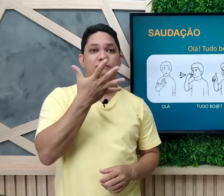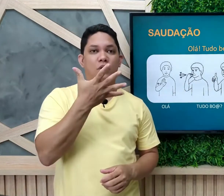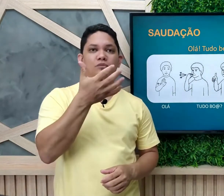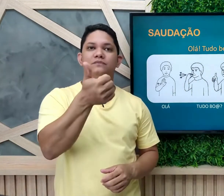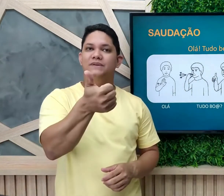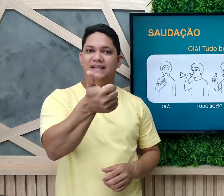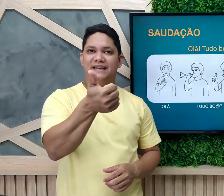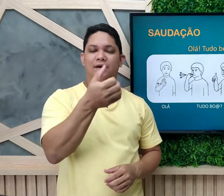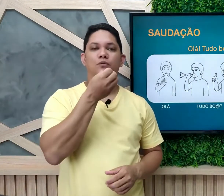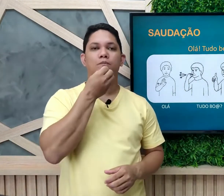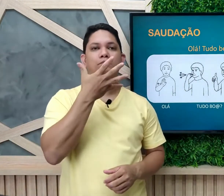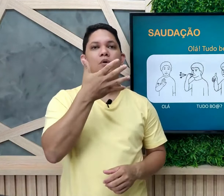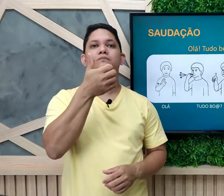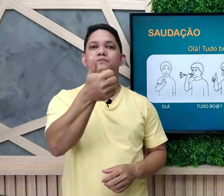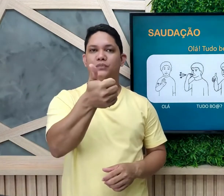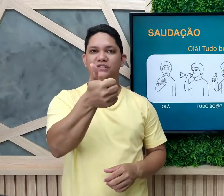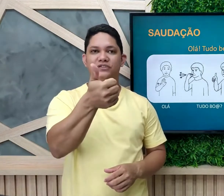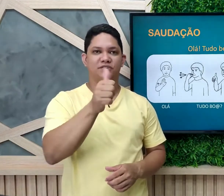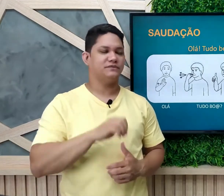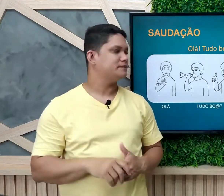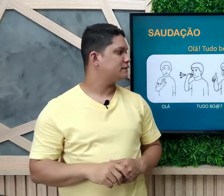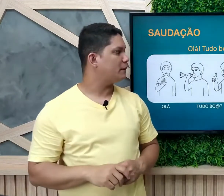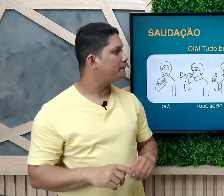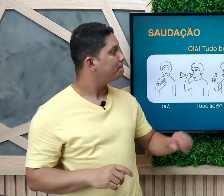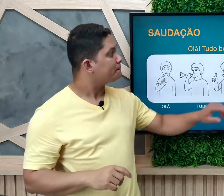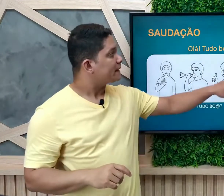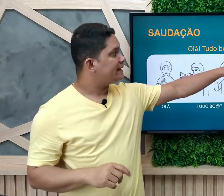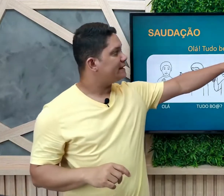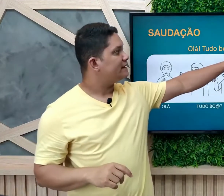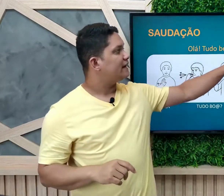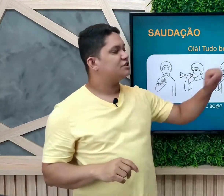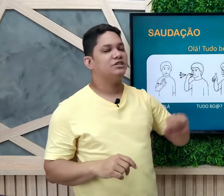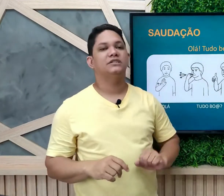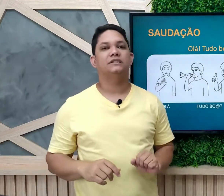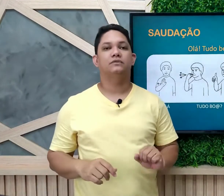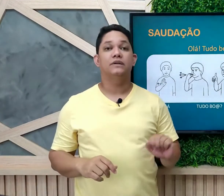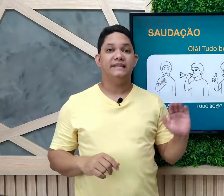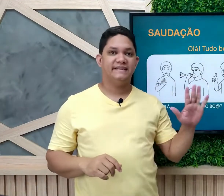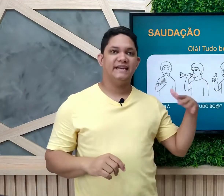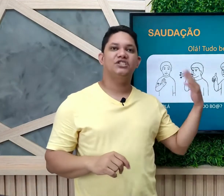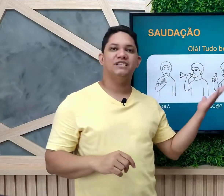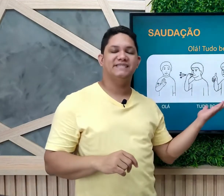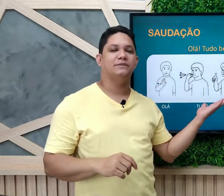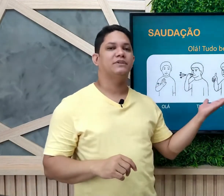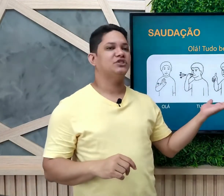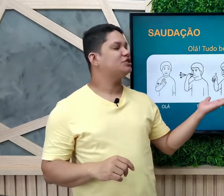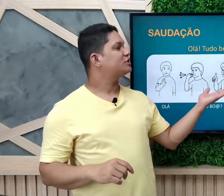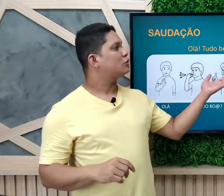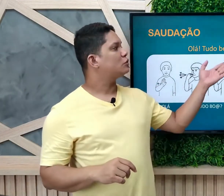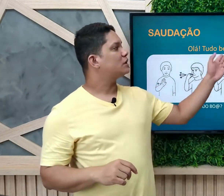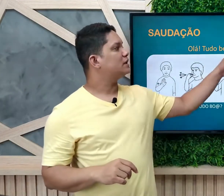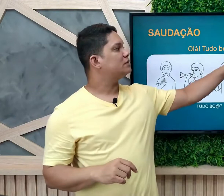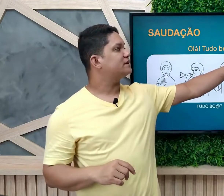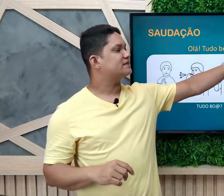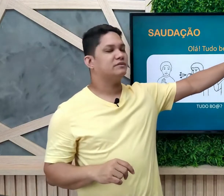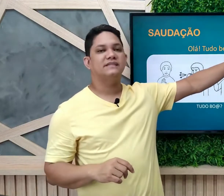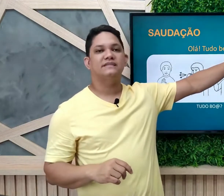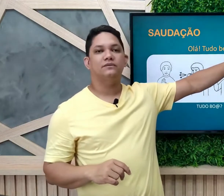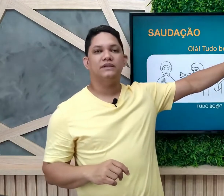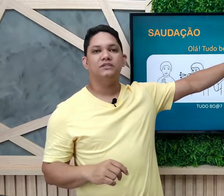bom, legal, bom, positivo, tá bom? E aí a gente então, neste exemplo, a gente está colocando a saudação aqui